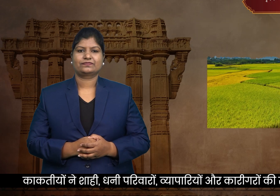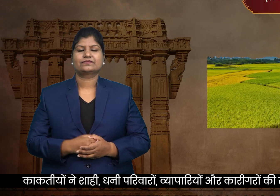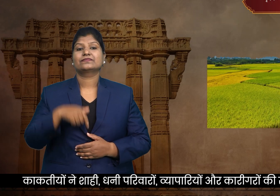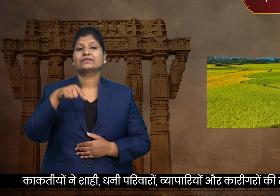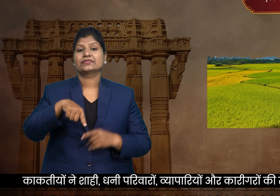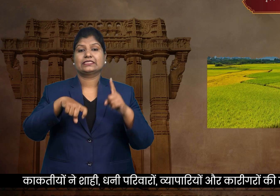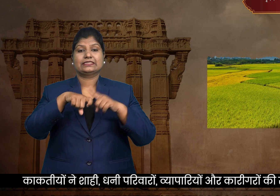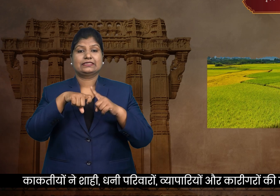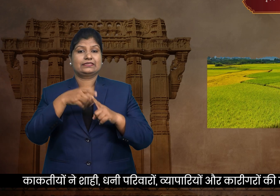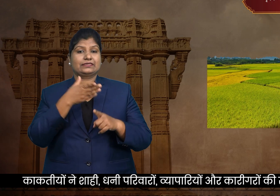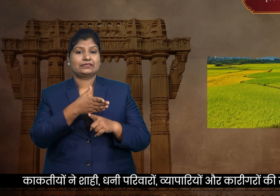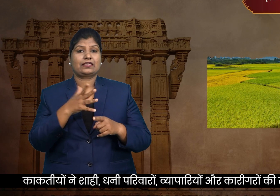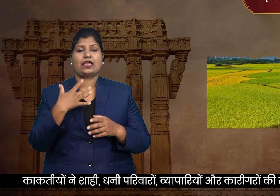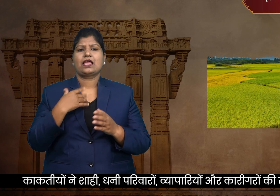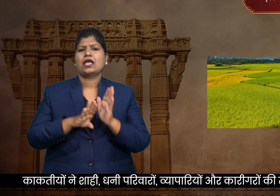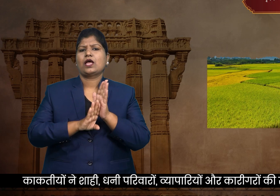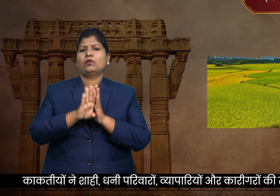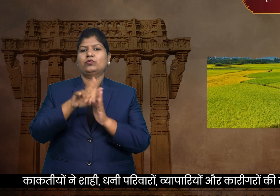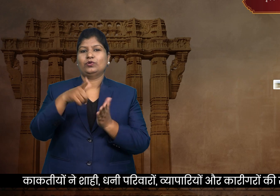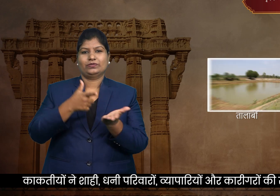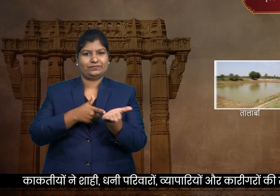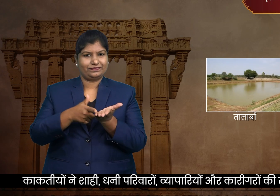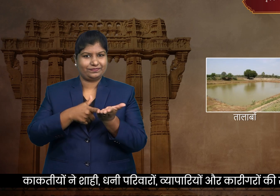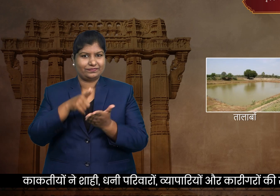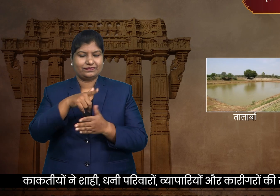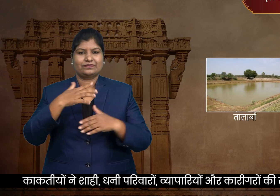काकतियों ने शाही धनी परिवारों,